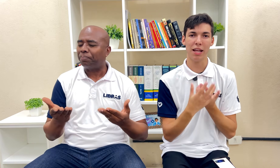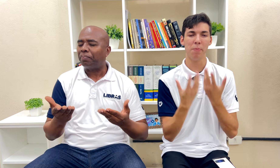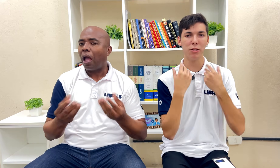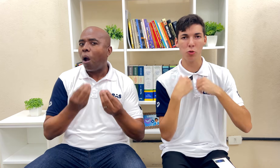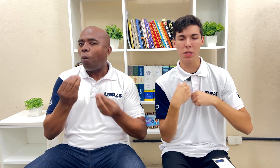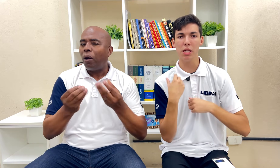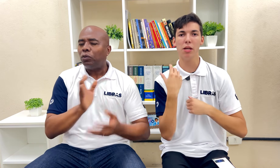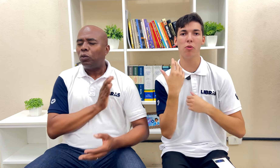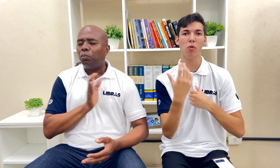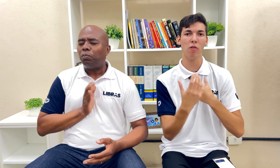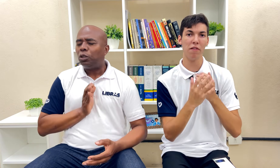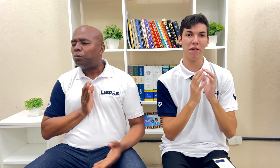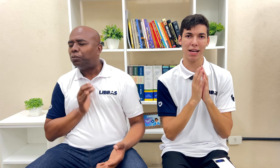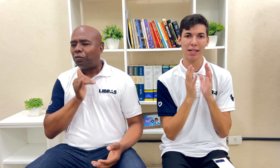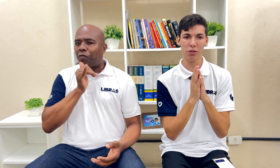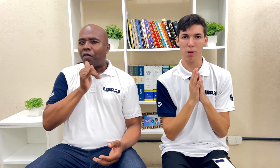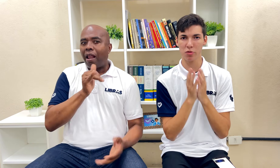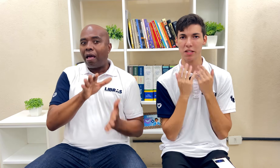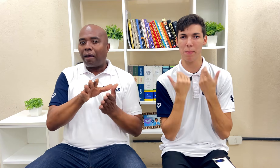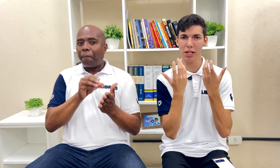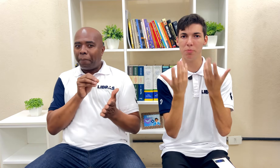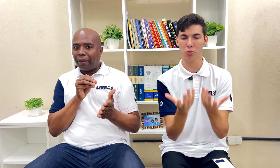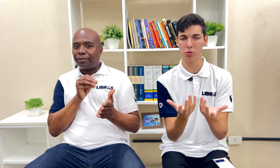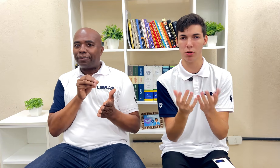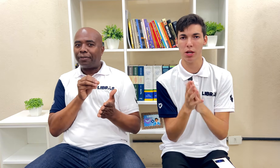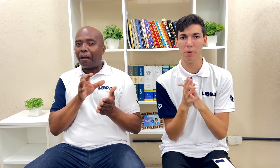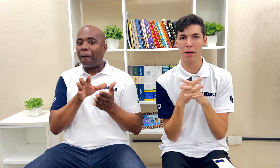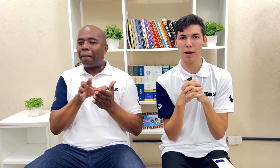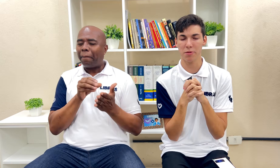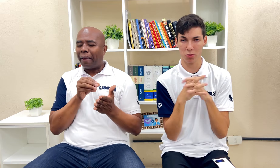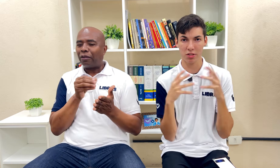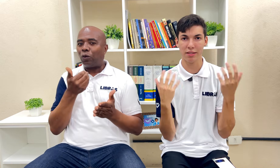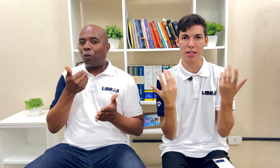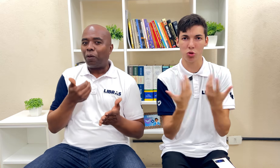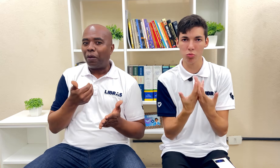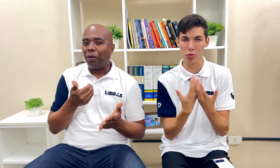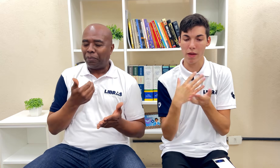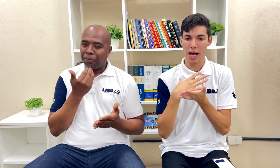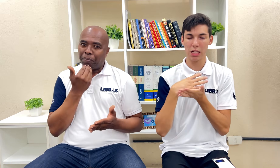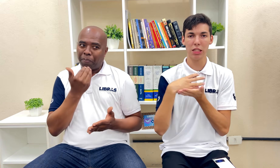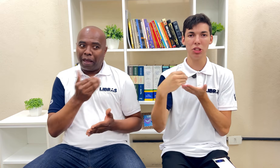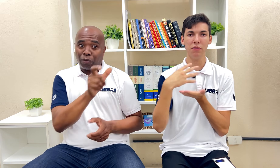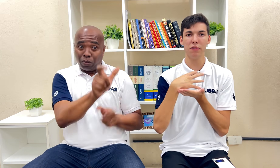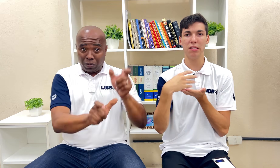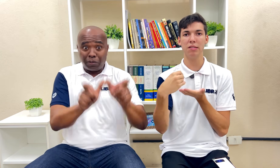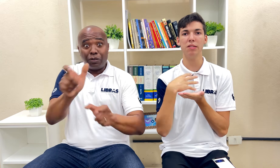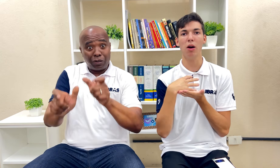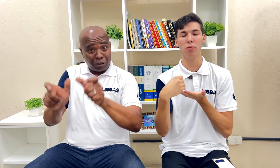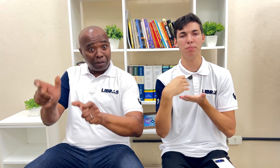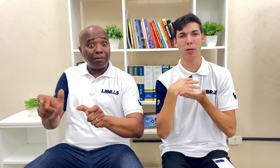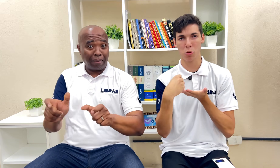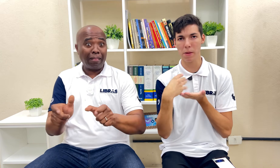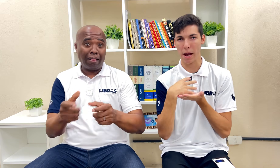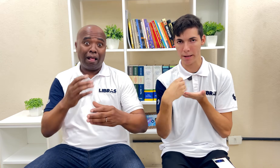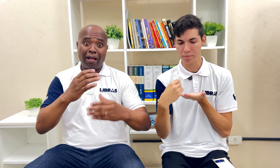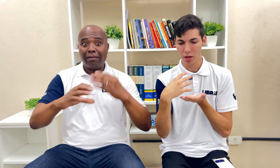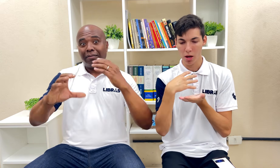repete comigo, ou ele canta uma música e pede para as pessoas cantarem junto, a gente faz esse sinal para copiar. Qual